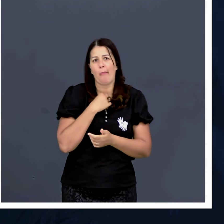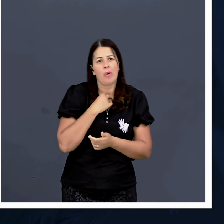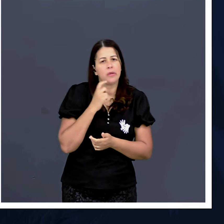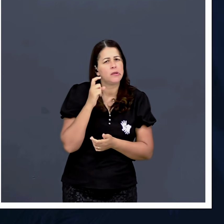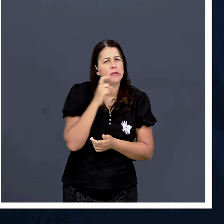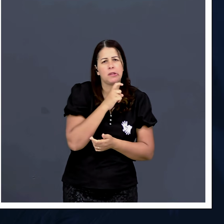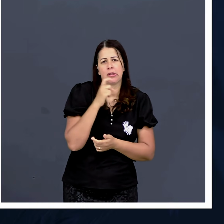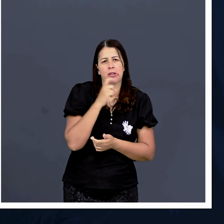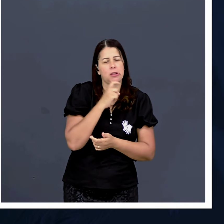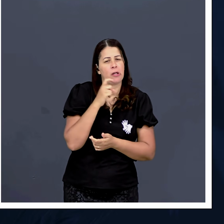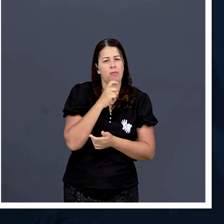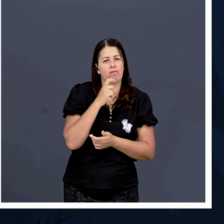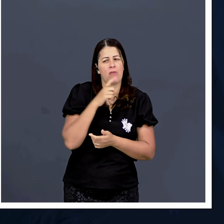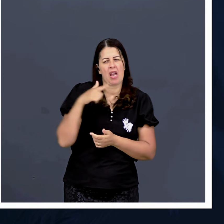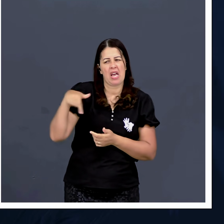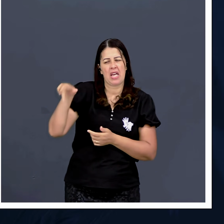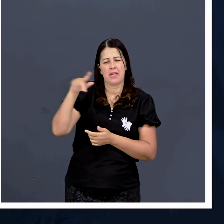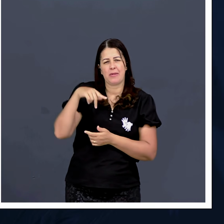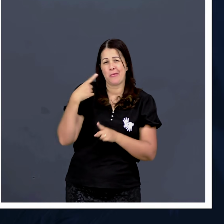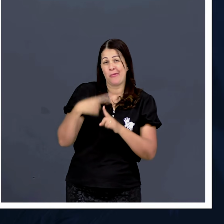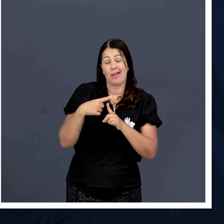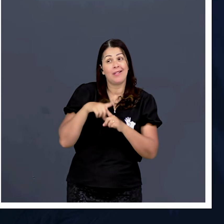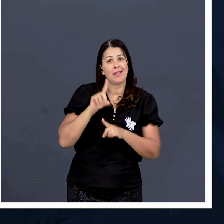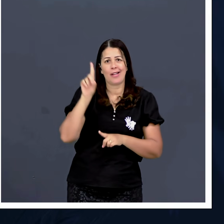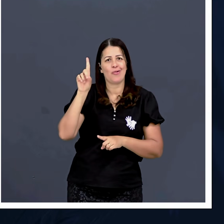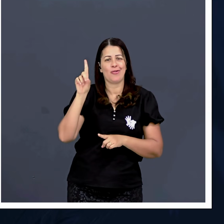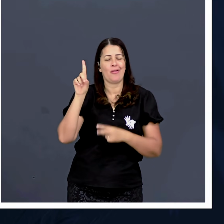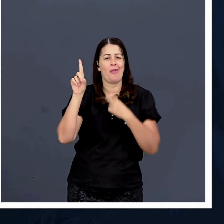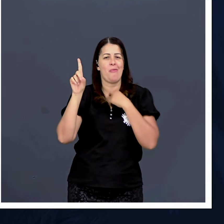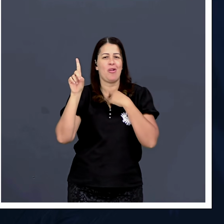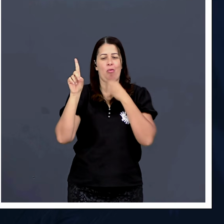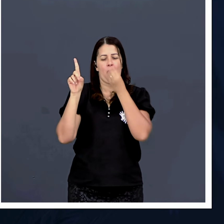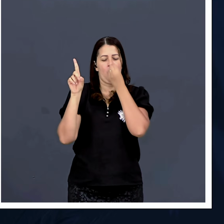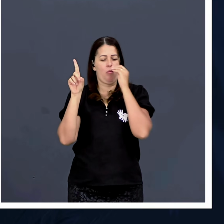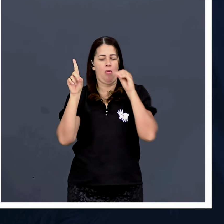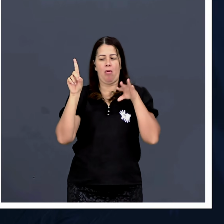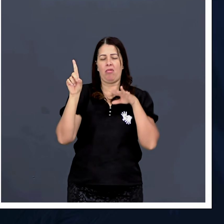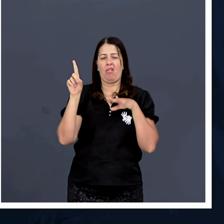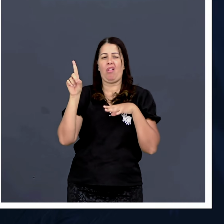se deixe enganar, de Deus não se zomba, pois o